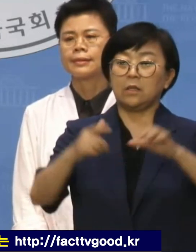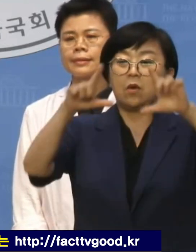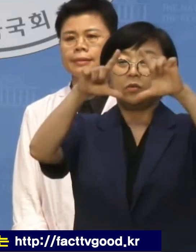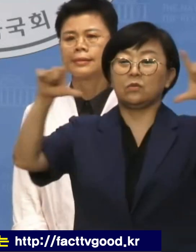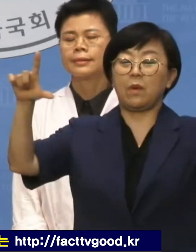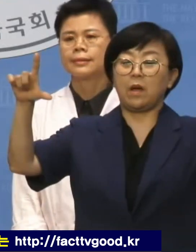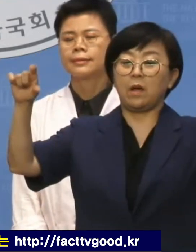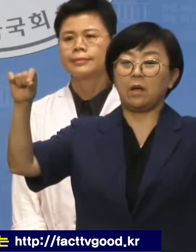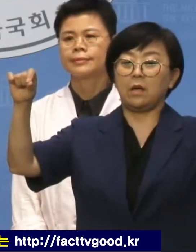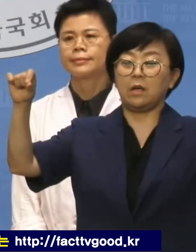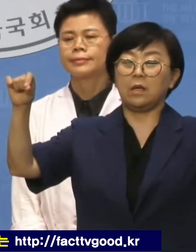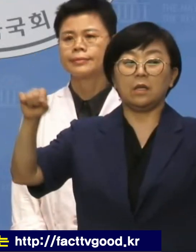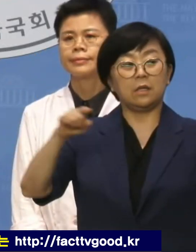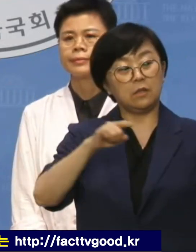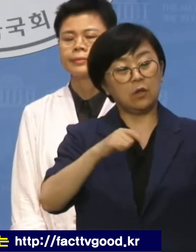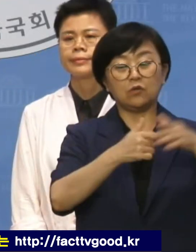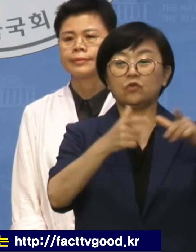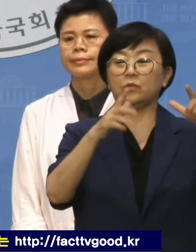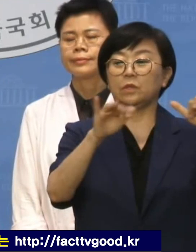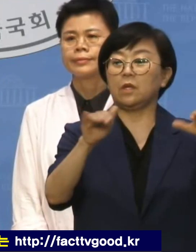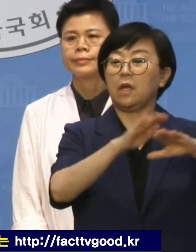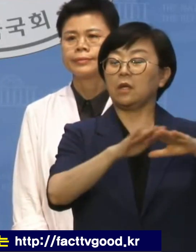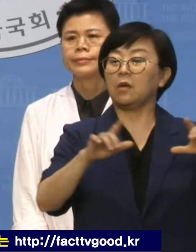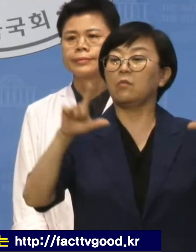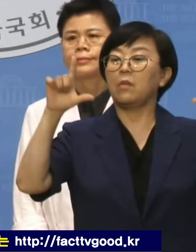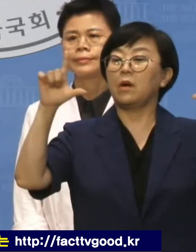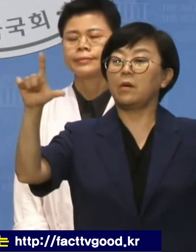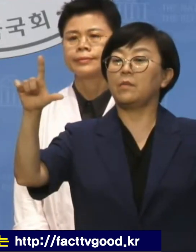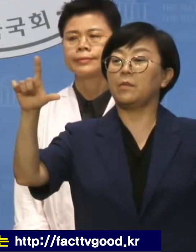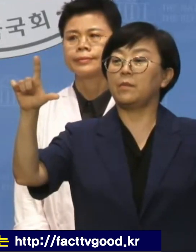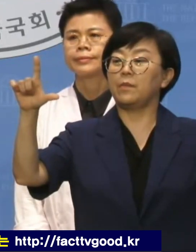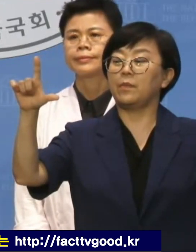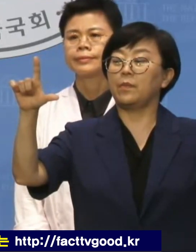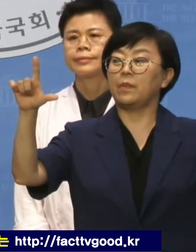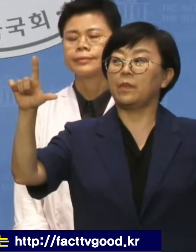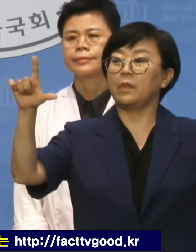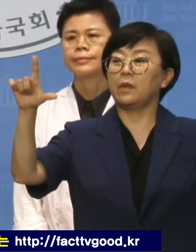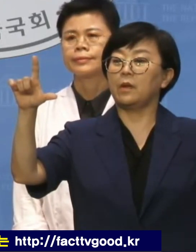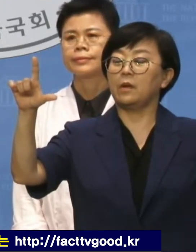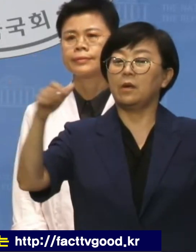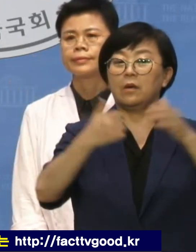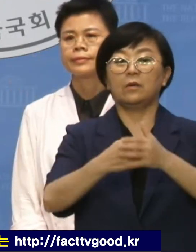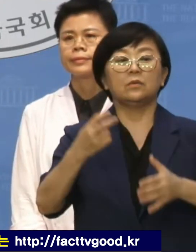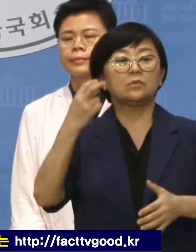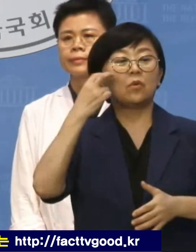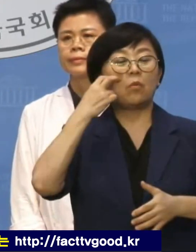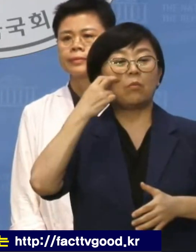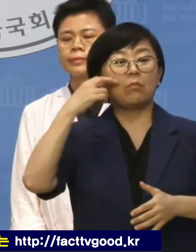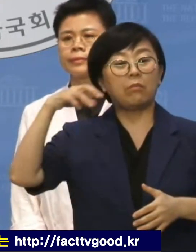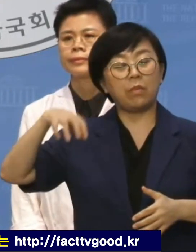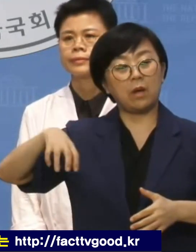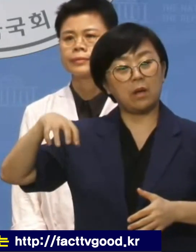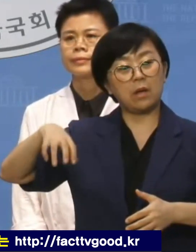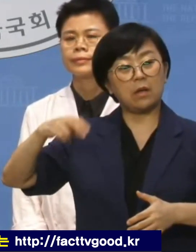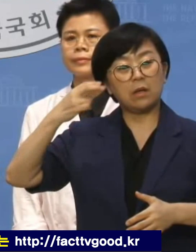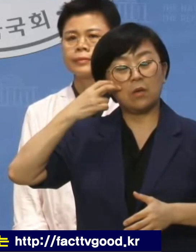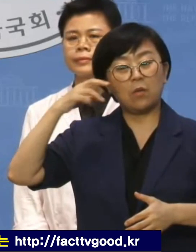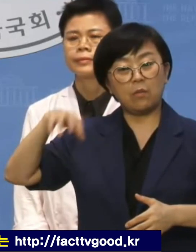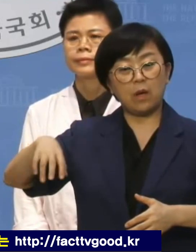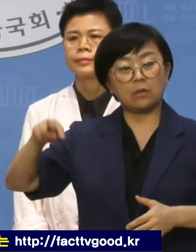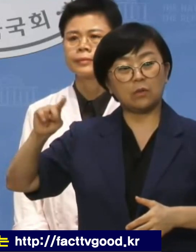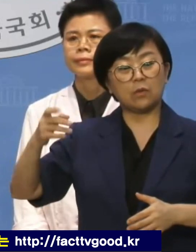현수막이 바로 우리 가밀지구 주민대책위에서 건 현수막입니다. 와, 송파 쪽에 송파동이